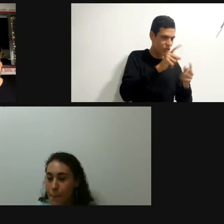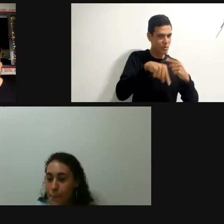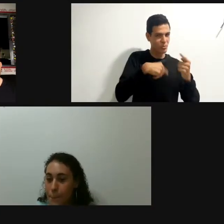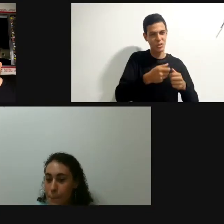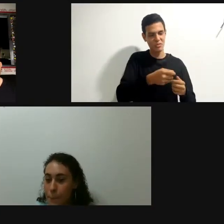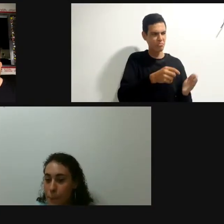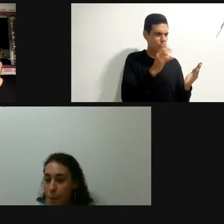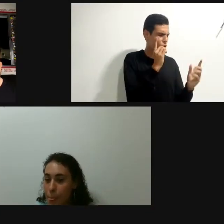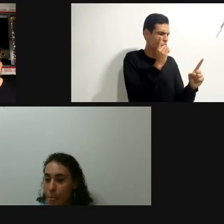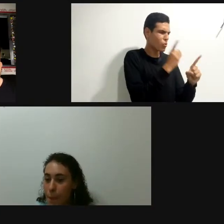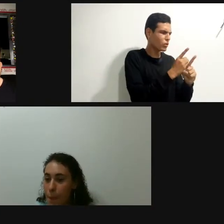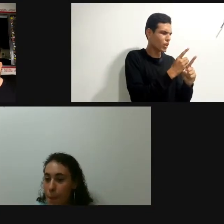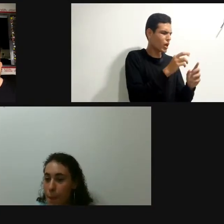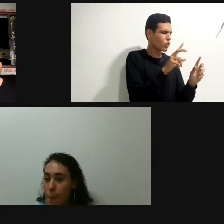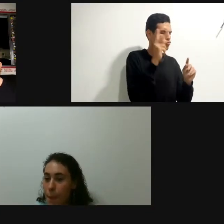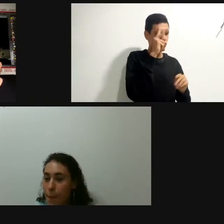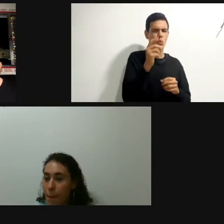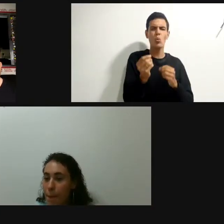história.